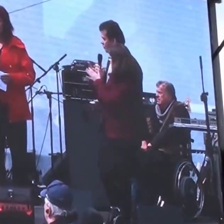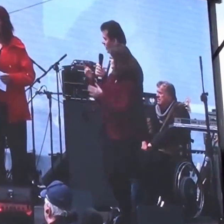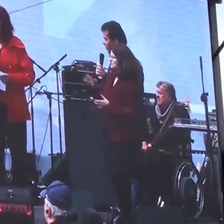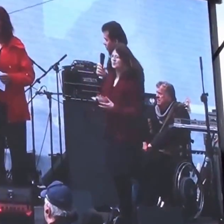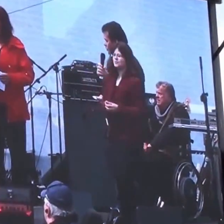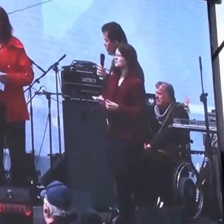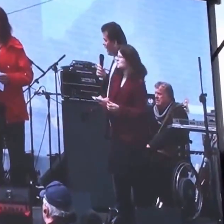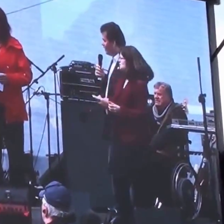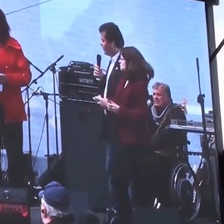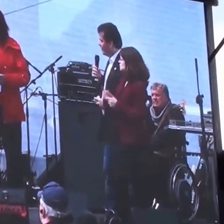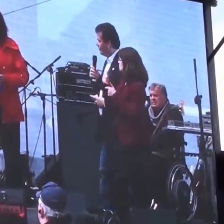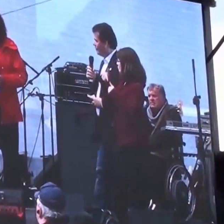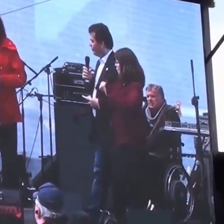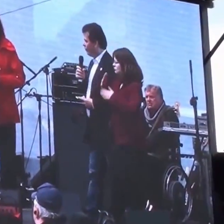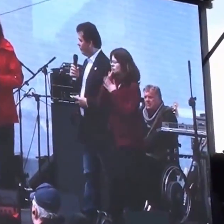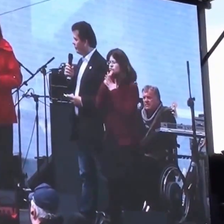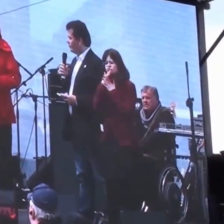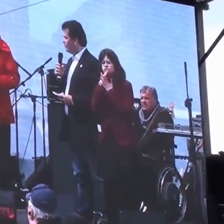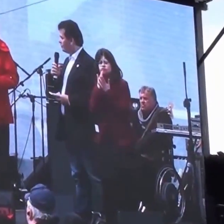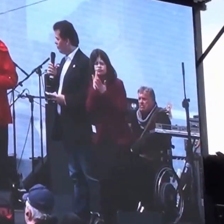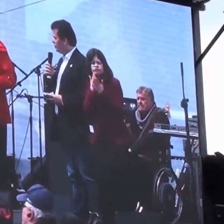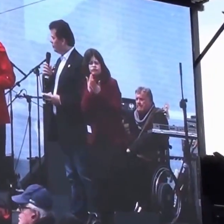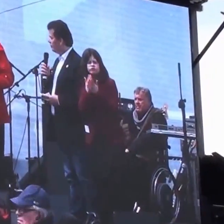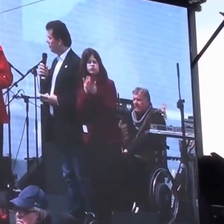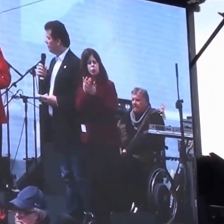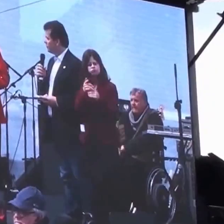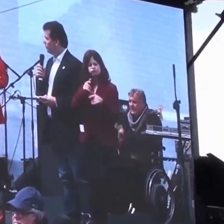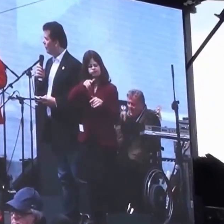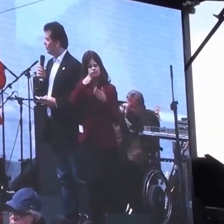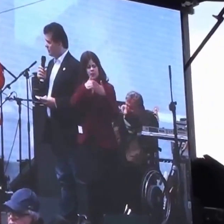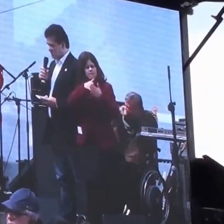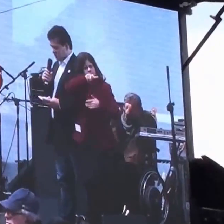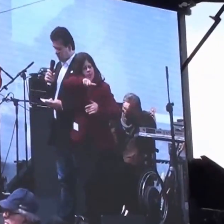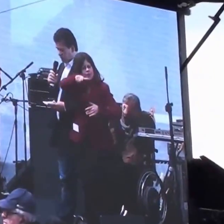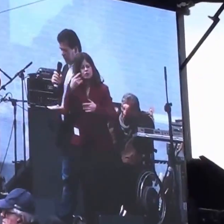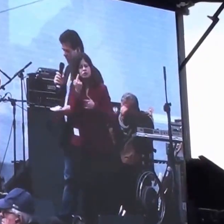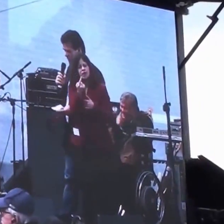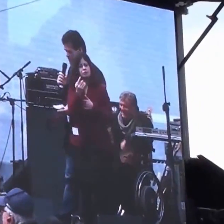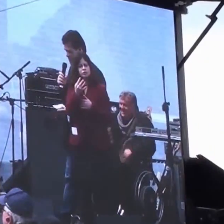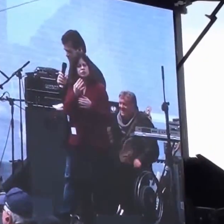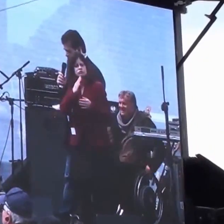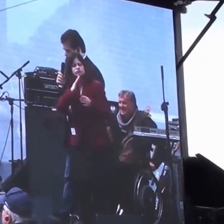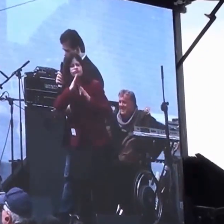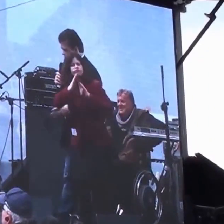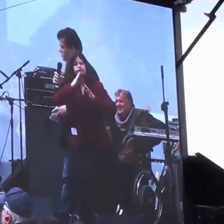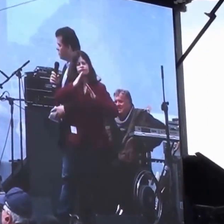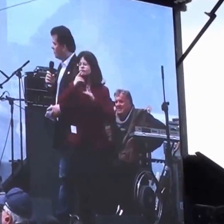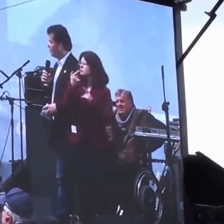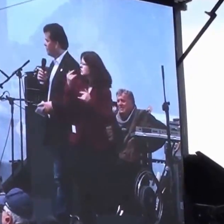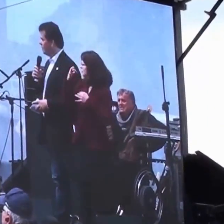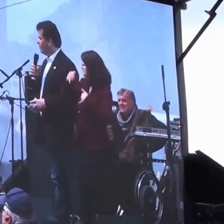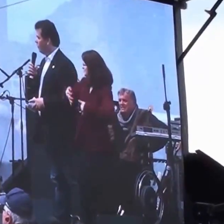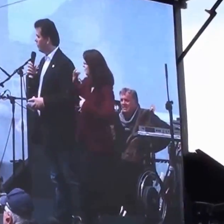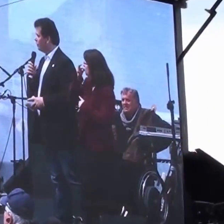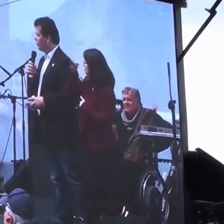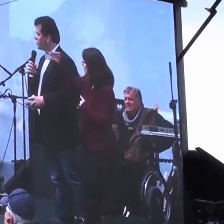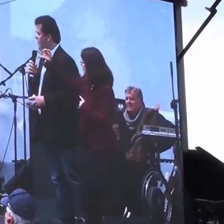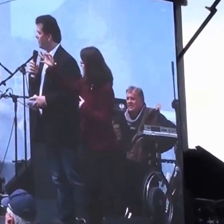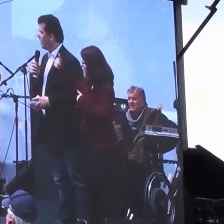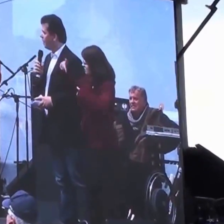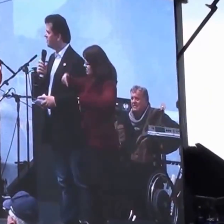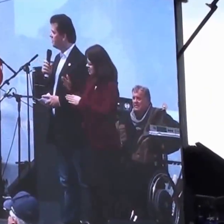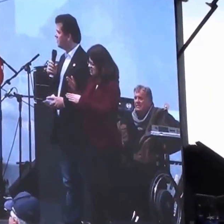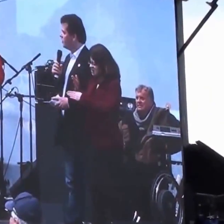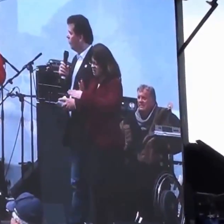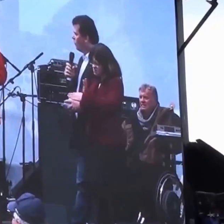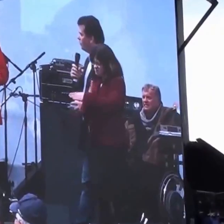So, und wir haben ja heute schon einige Reden von Betroffenen mitgehört und deswegen meine Frage an Sie, ist Behinderung in Deutschland